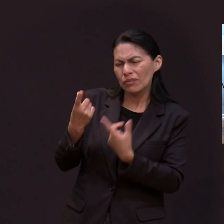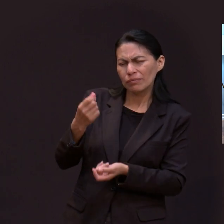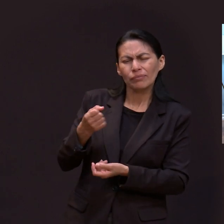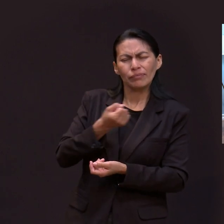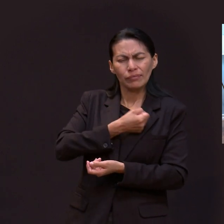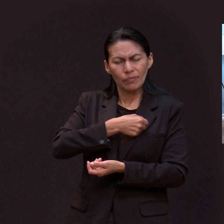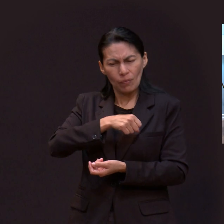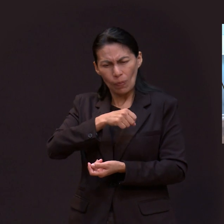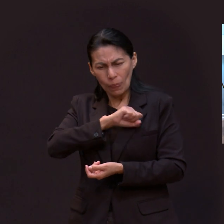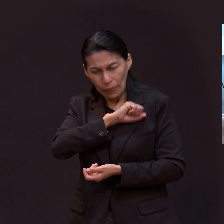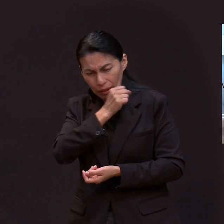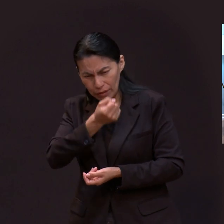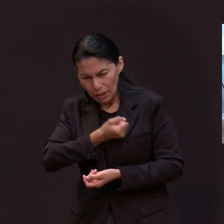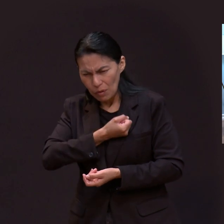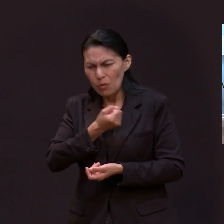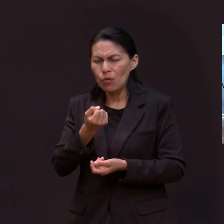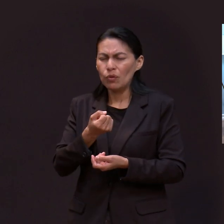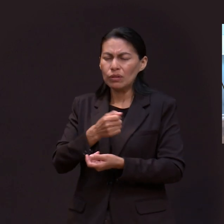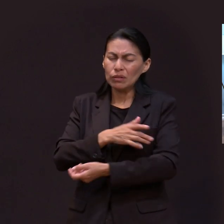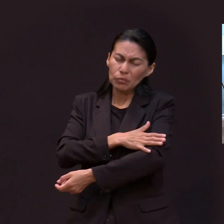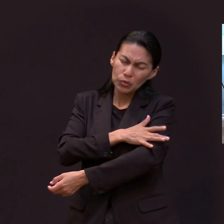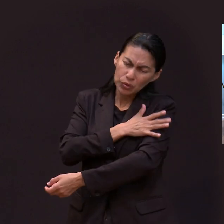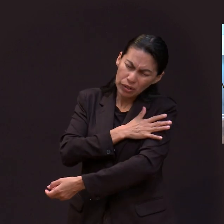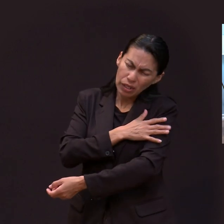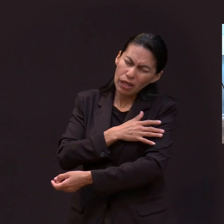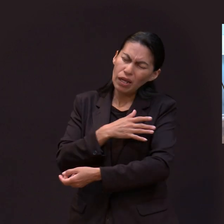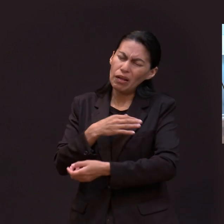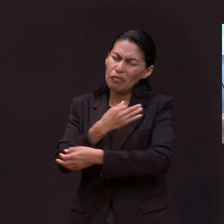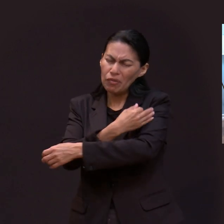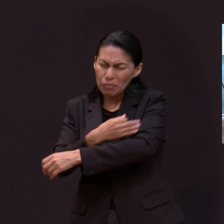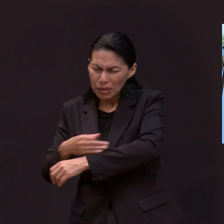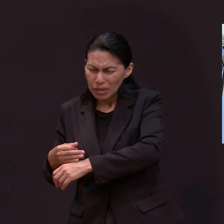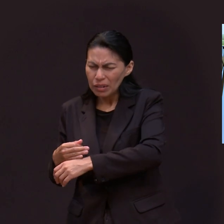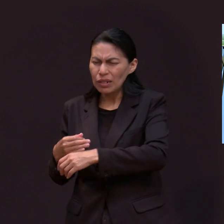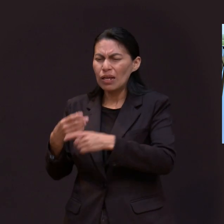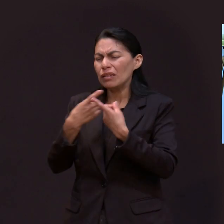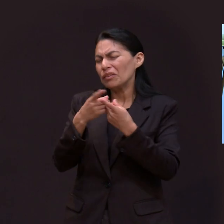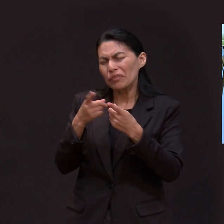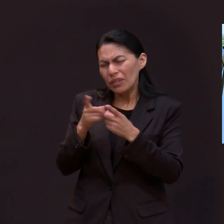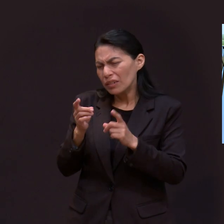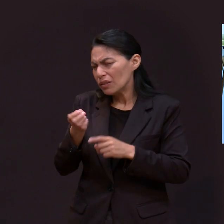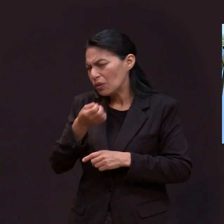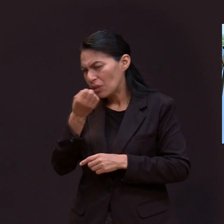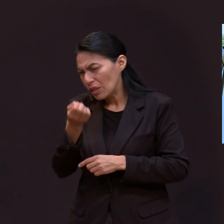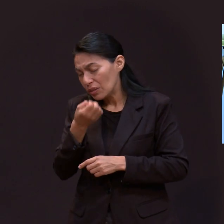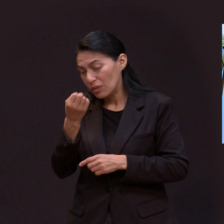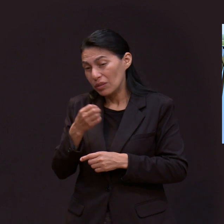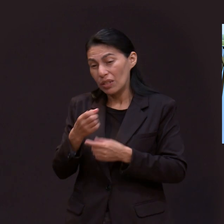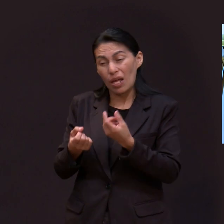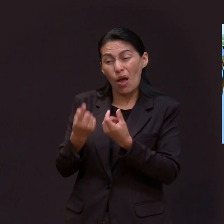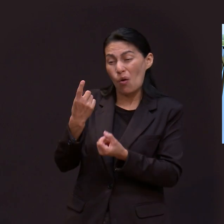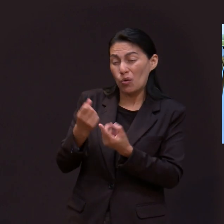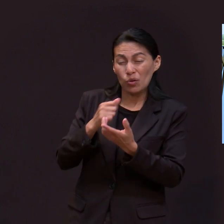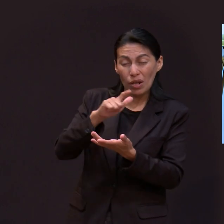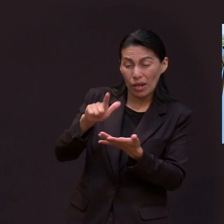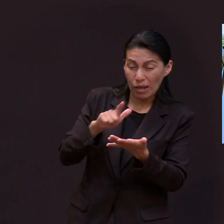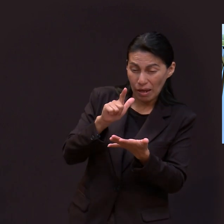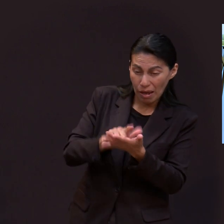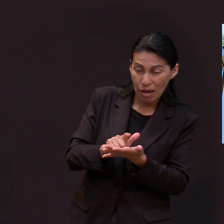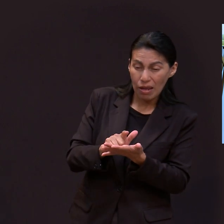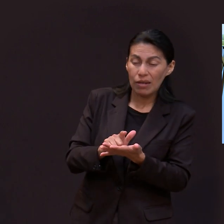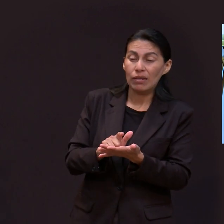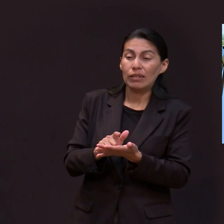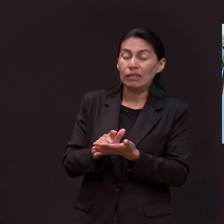físicas de salud emocionales relacionales de las familias por muchas oraciones por